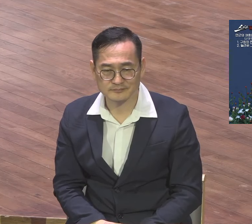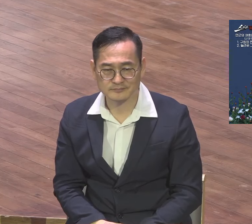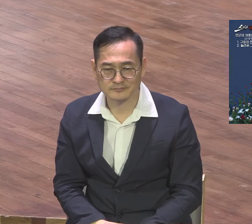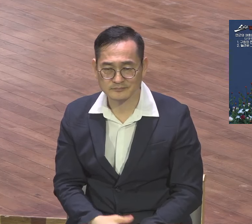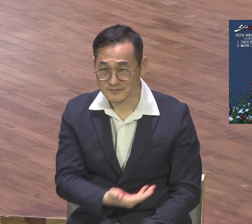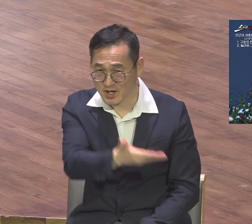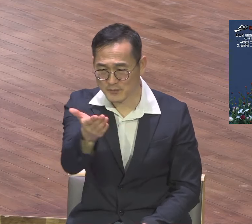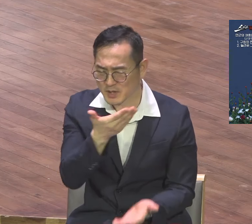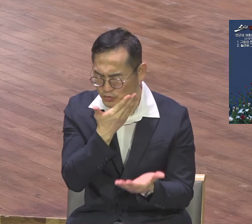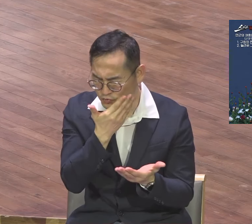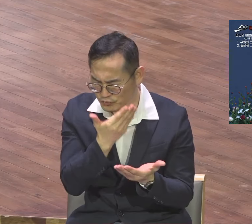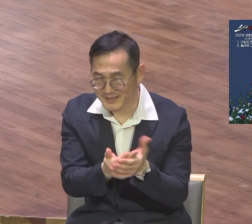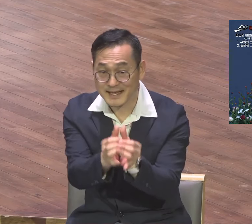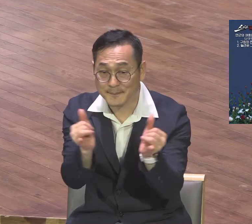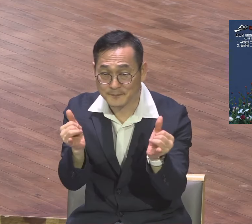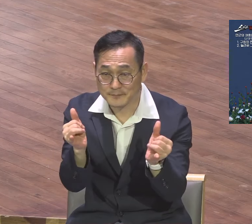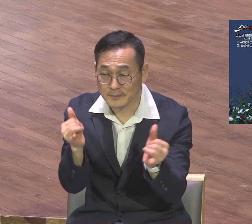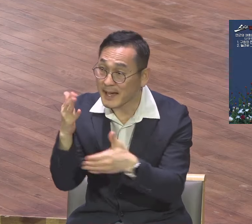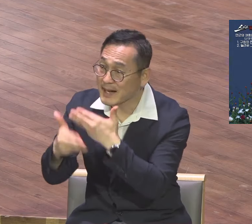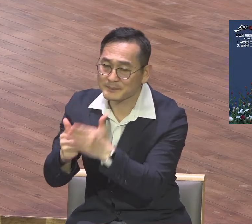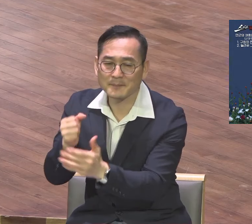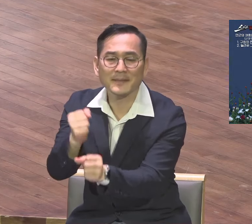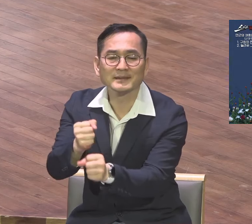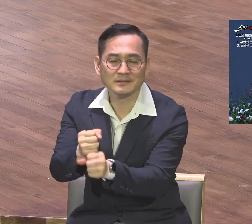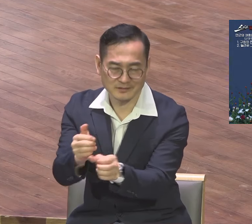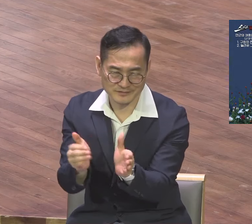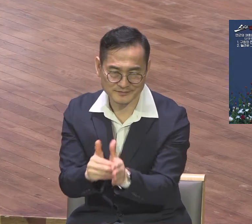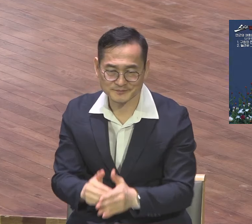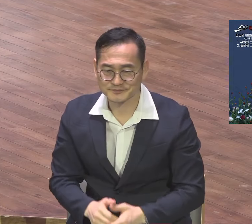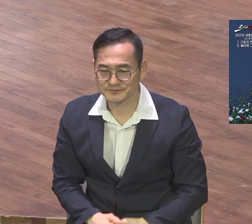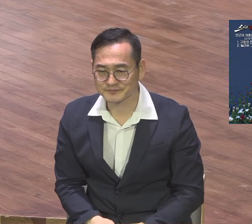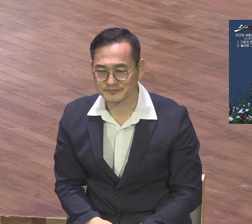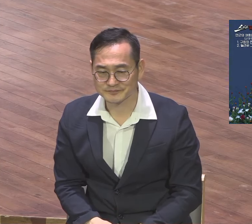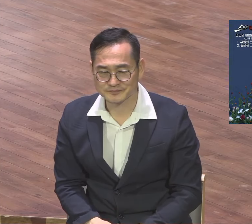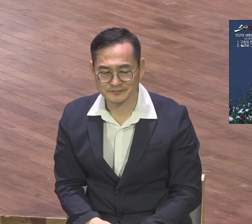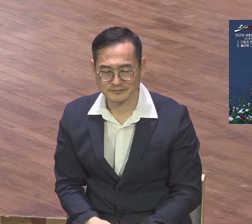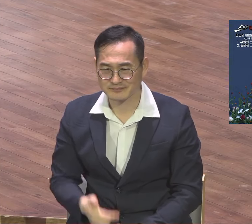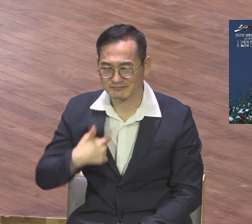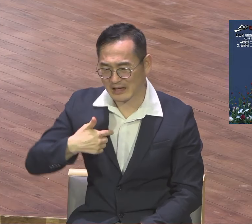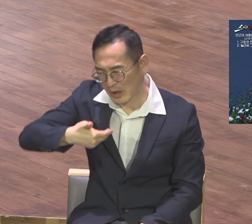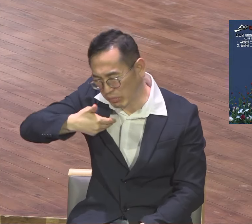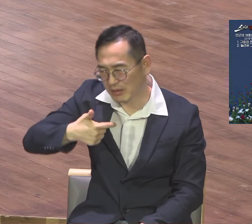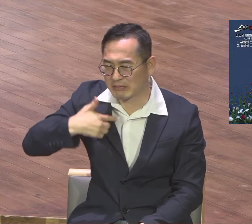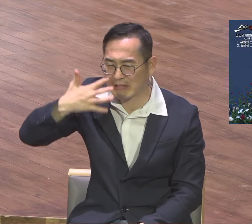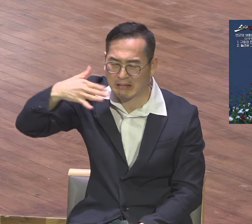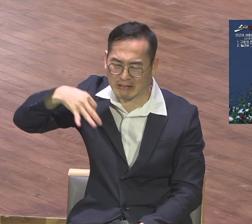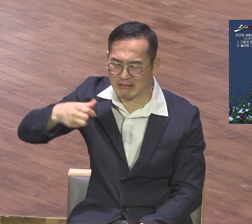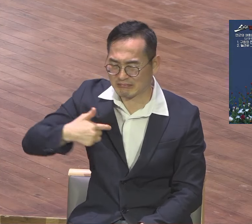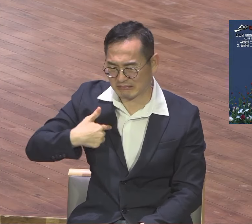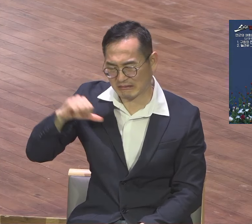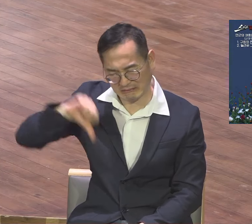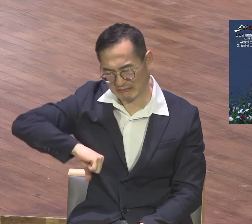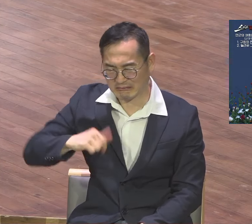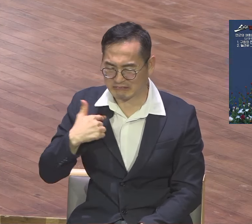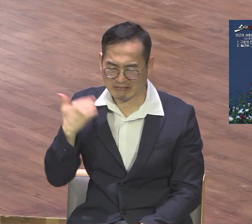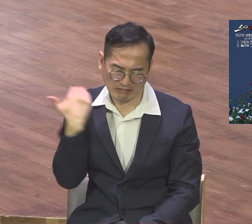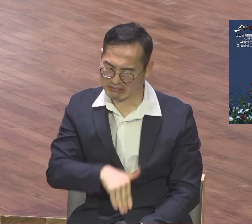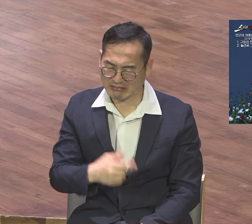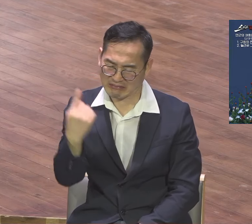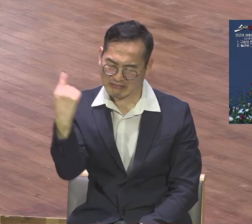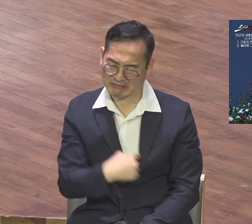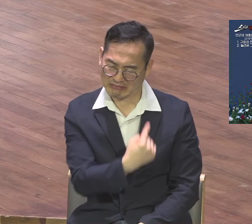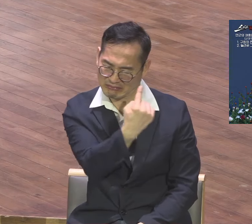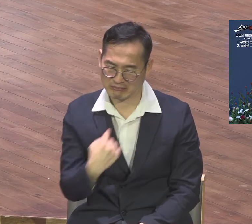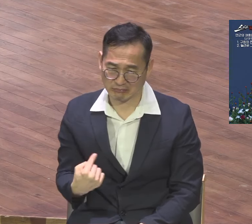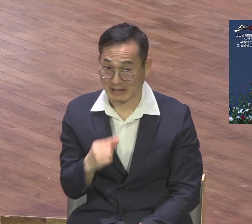있는 존재가 된 거예요. 예수 믿는 사람이야. 나는 별 볼 일 없어. 나는 아무것도 안 하는 뭐 나는 너무 능력